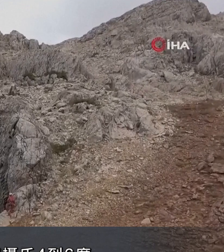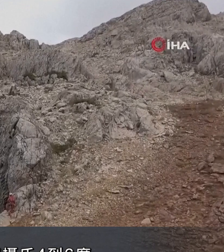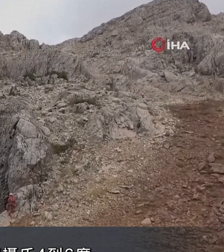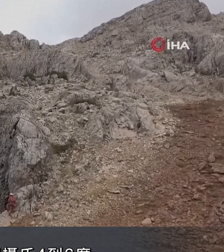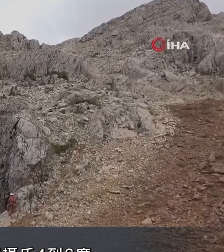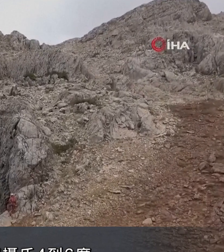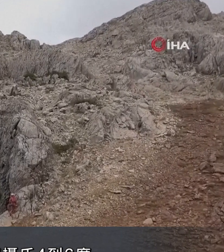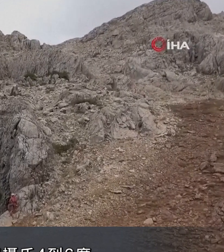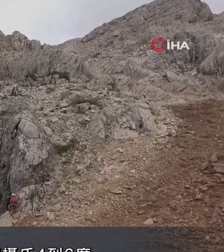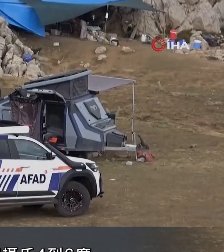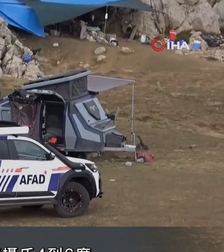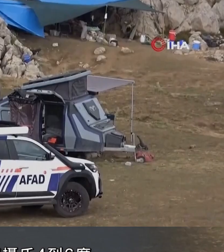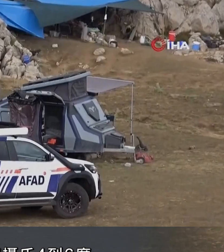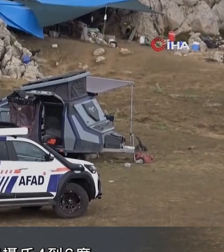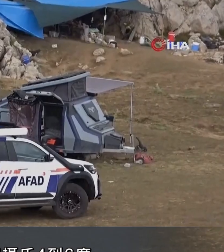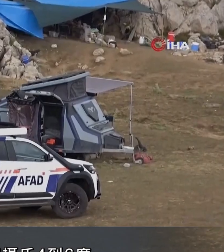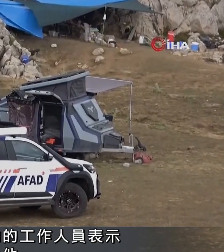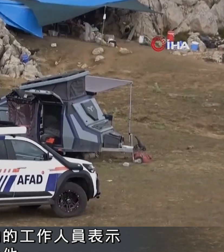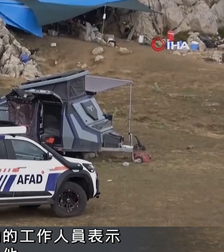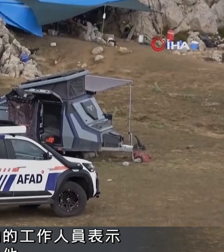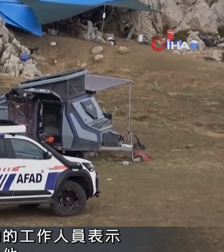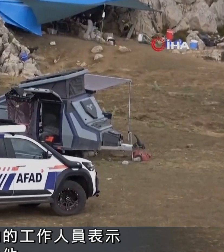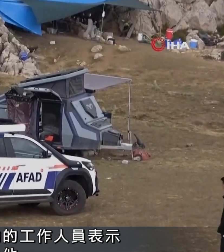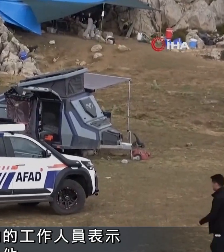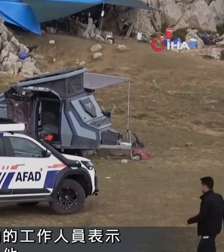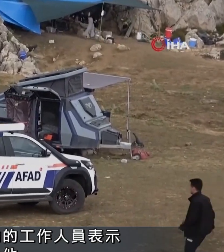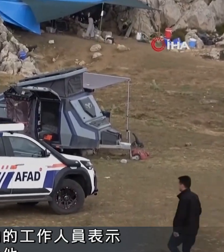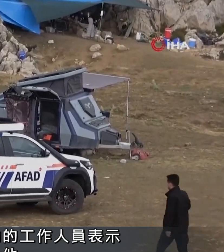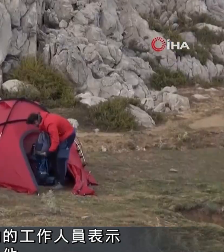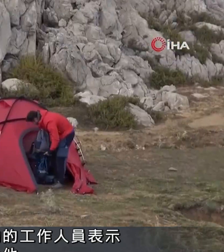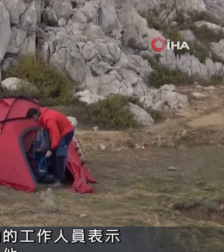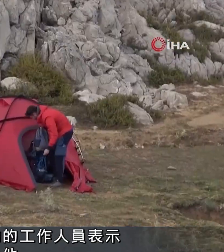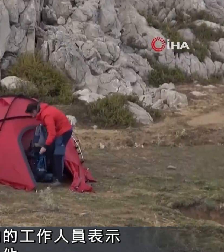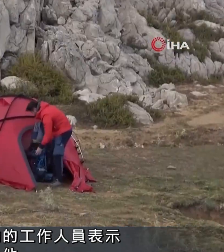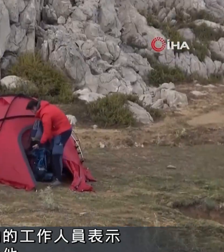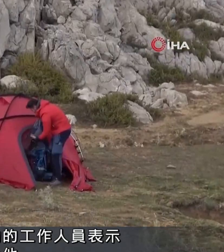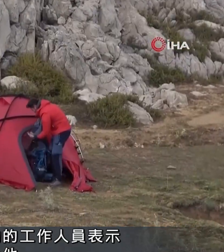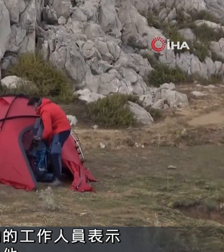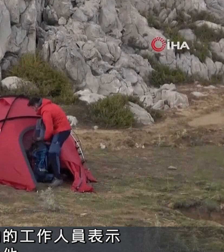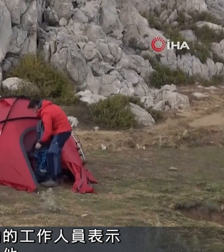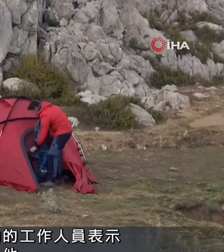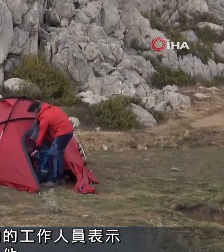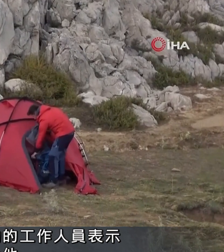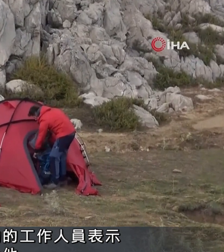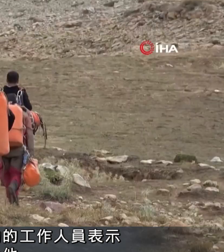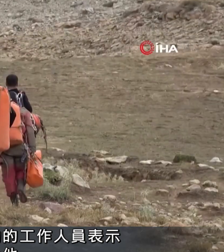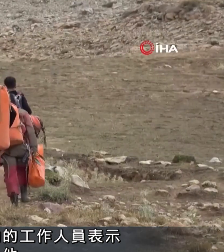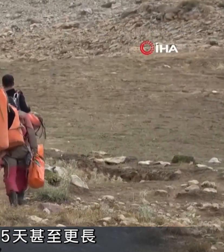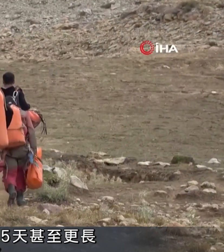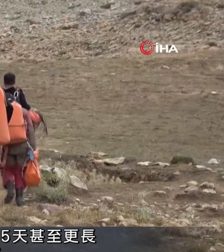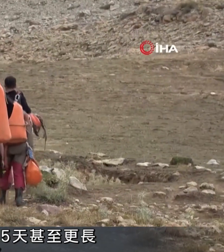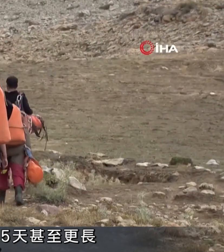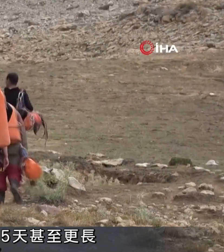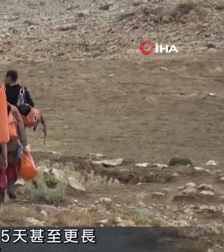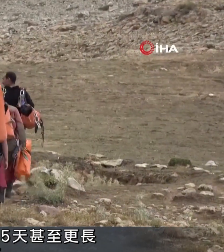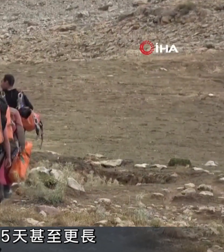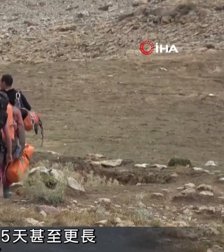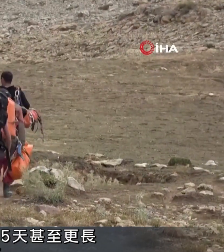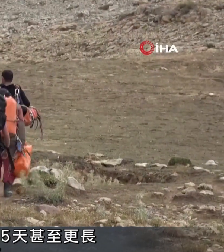氏4到6度。一位参与救援行动的工作人员表示，如果必须用担架抬它，很可能需要10到15天，甚至